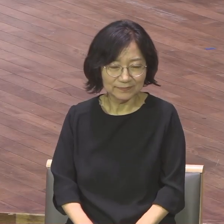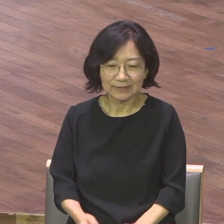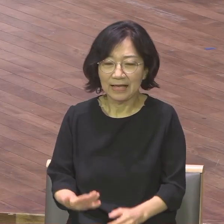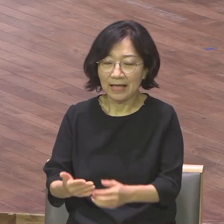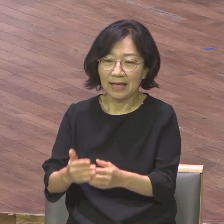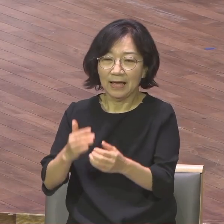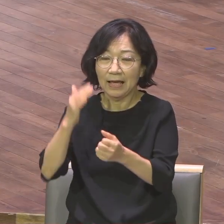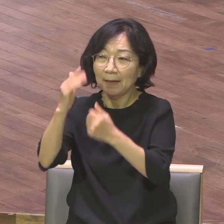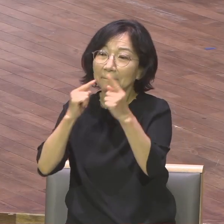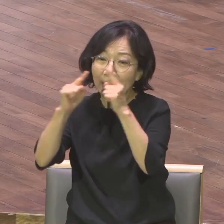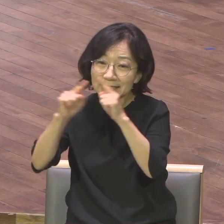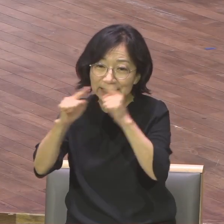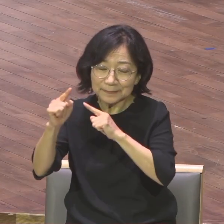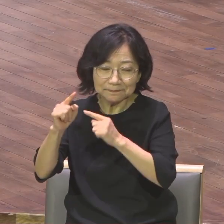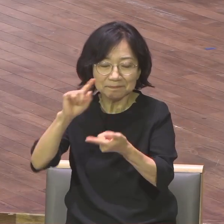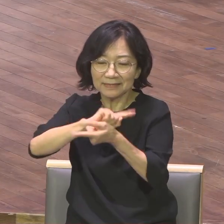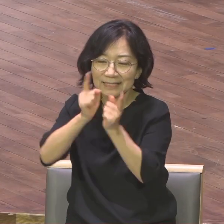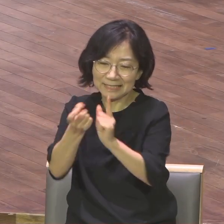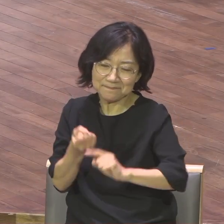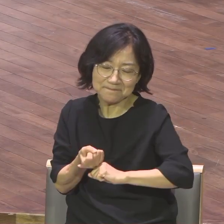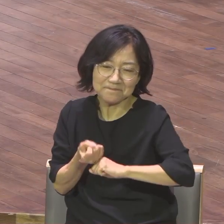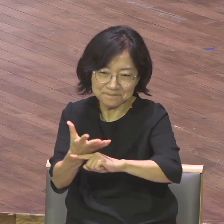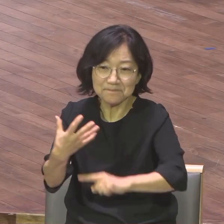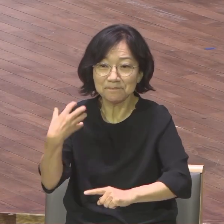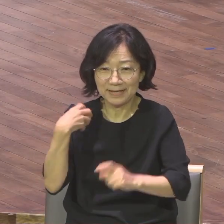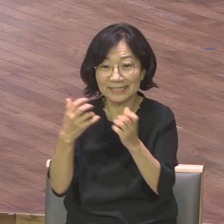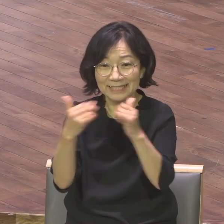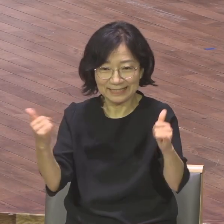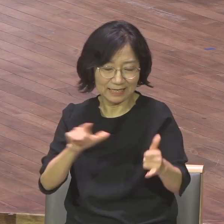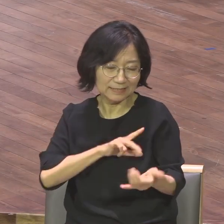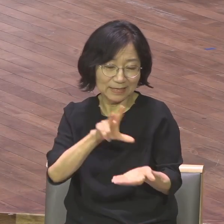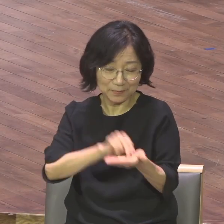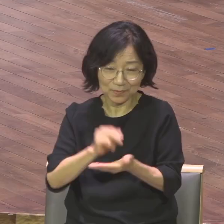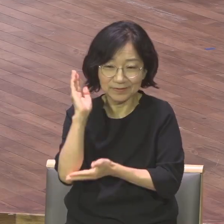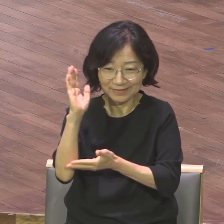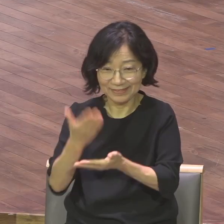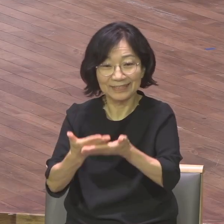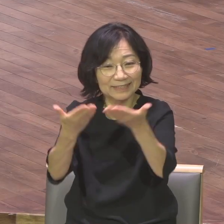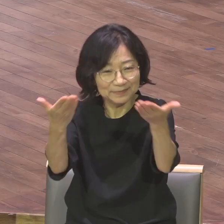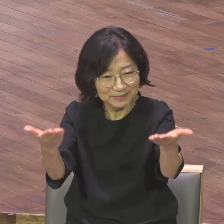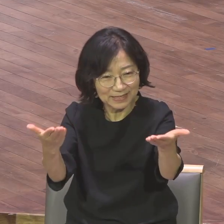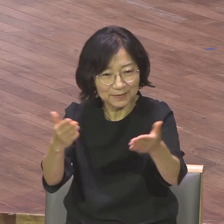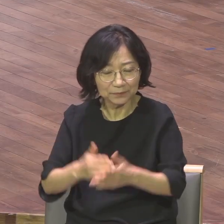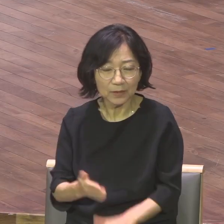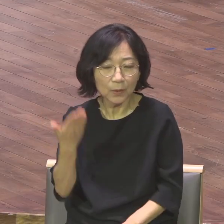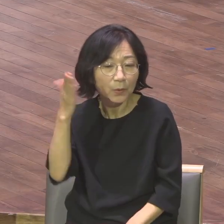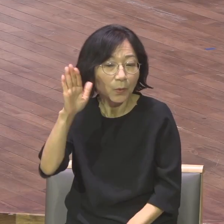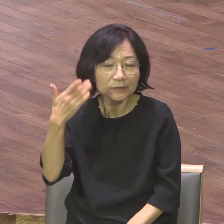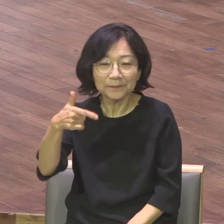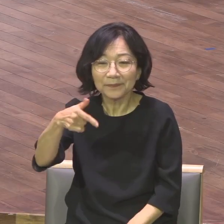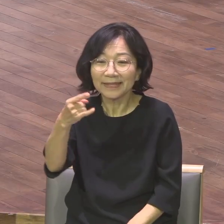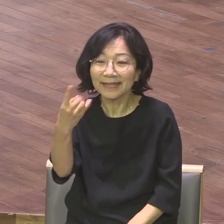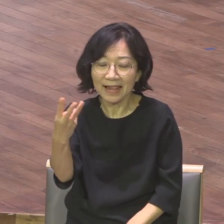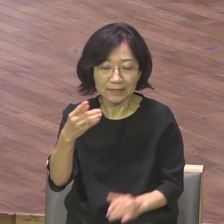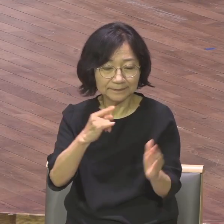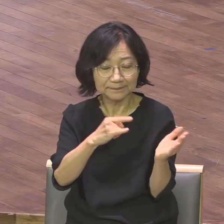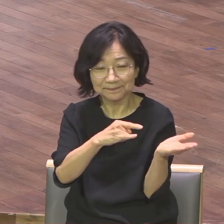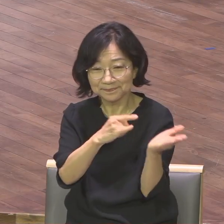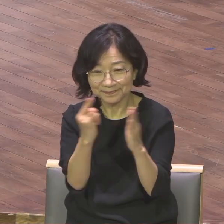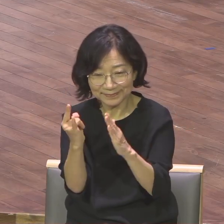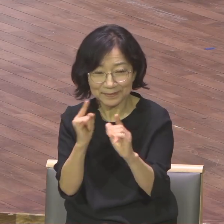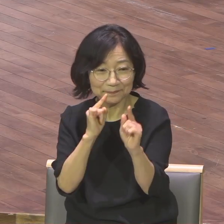말씀의 대언자라는 제목으로 말씀을 드립니다. 우리가 요즘 살펴보고 있는 에스겔서는